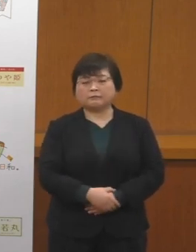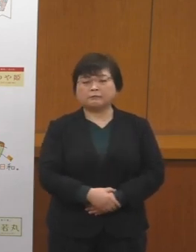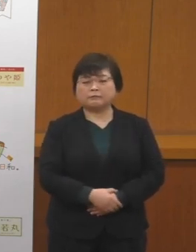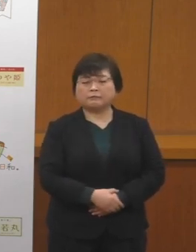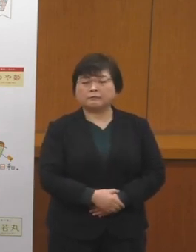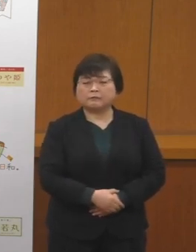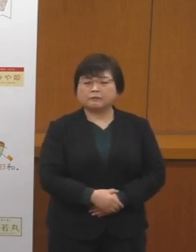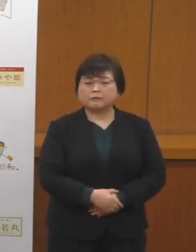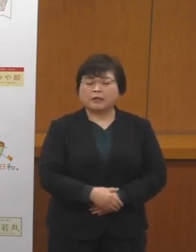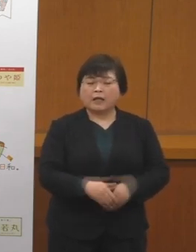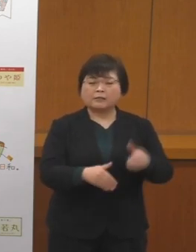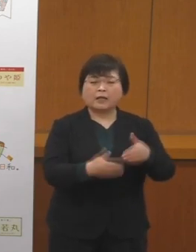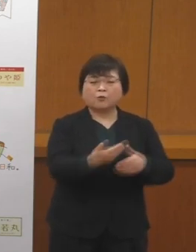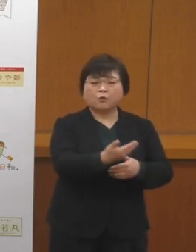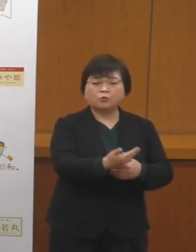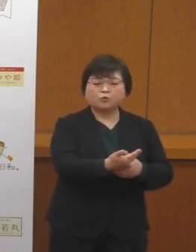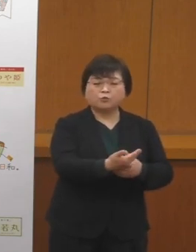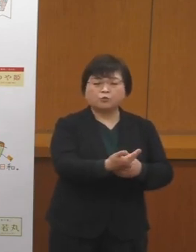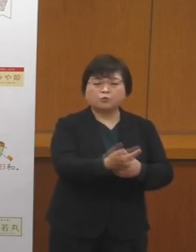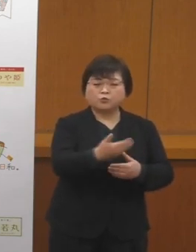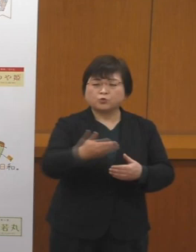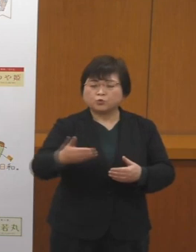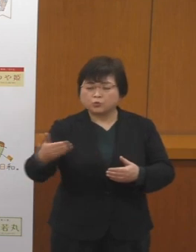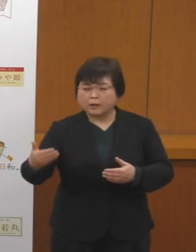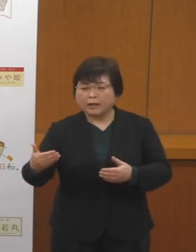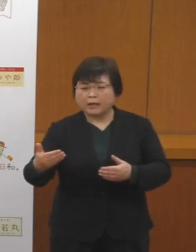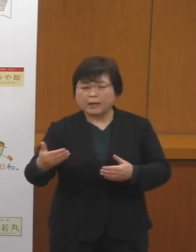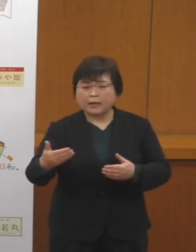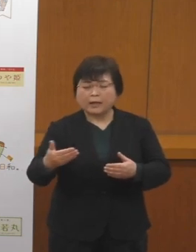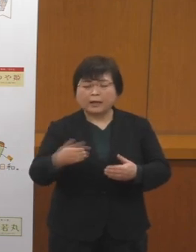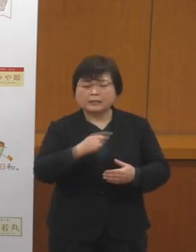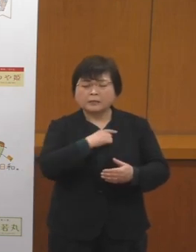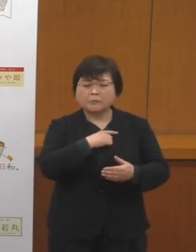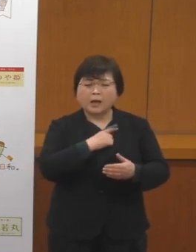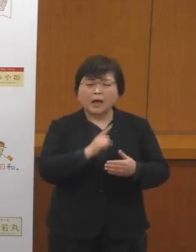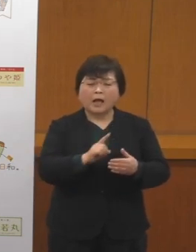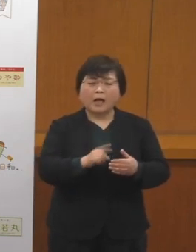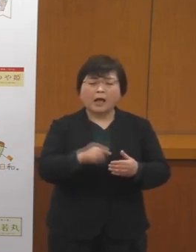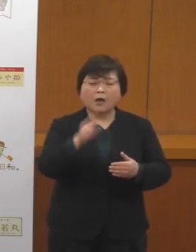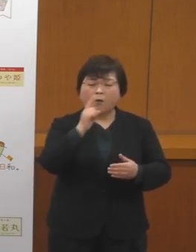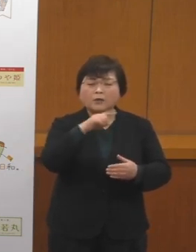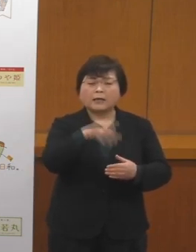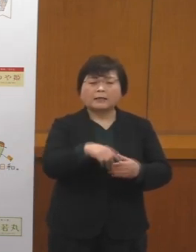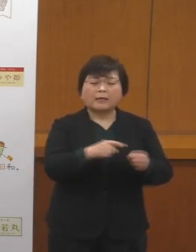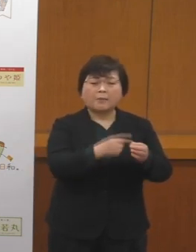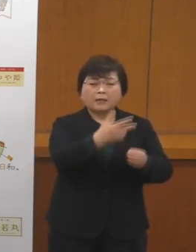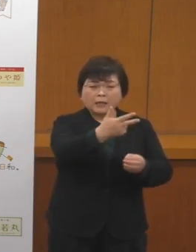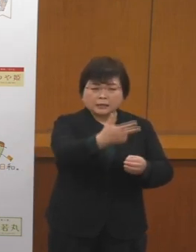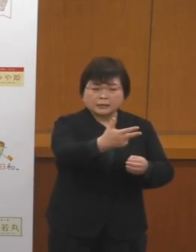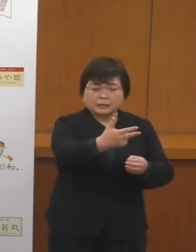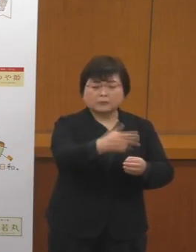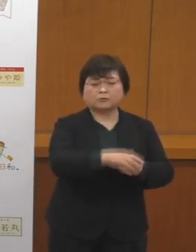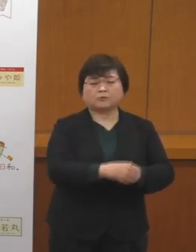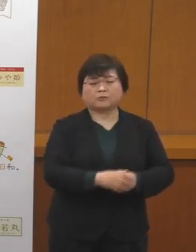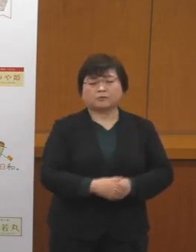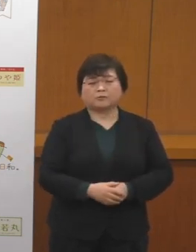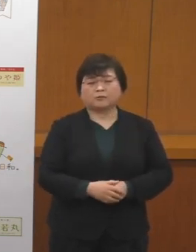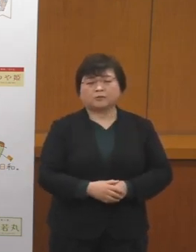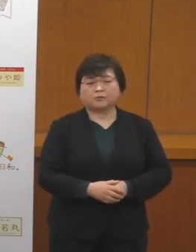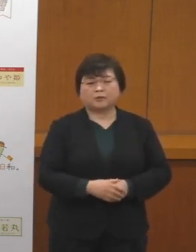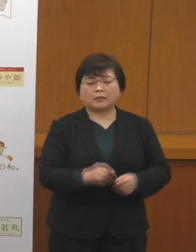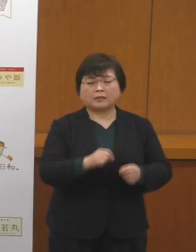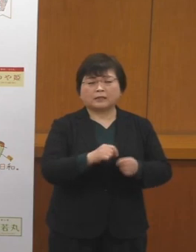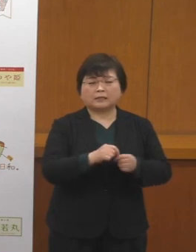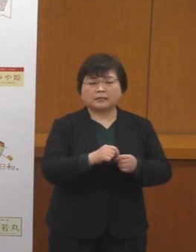選挙区別で投票率が最も低かった山形市選挙区をはじめ支部